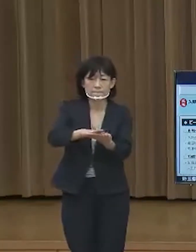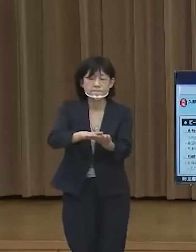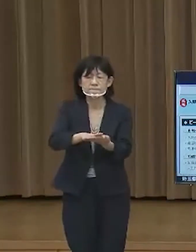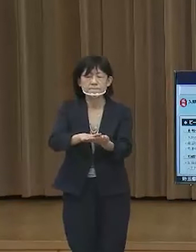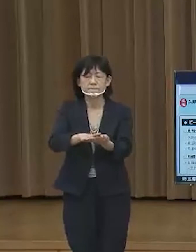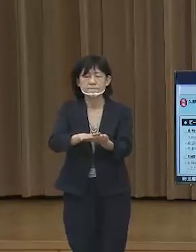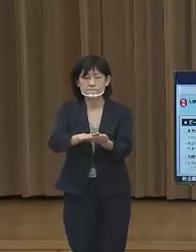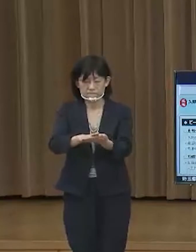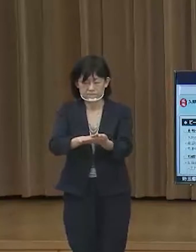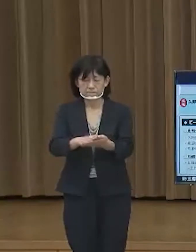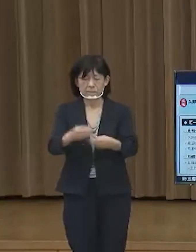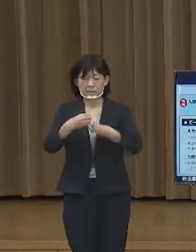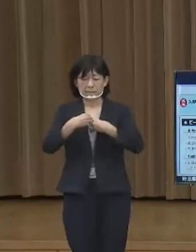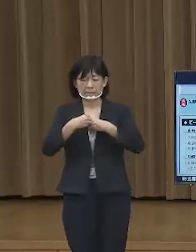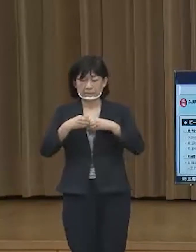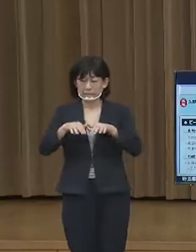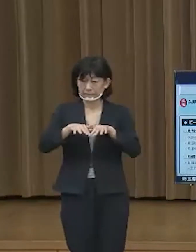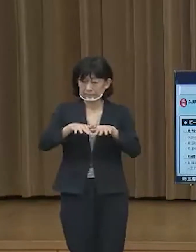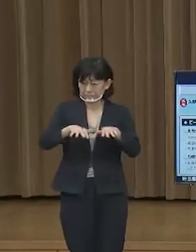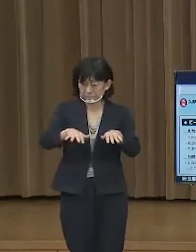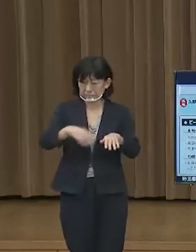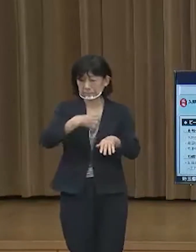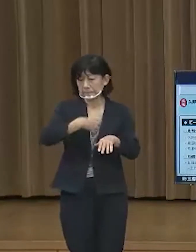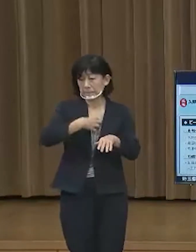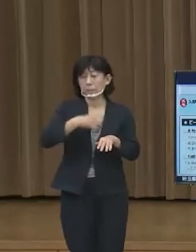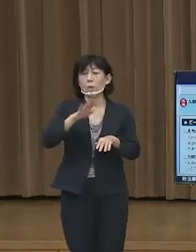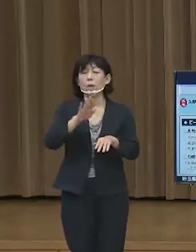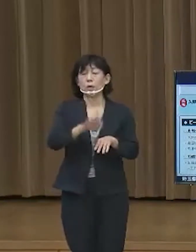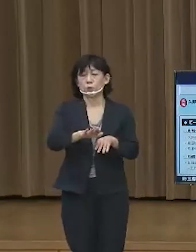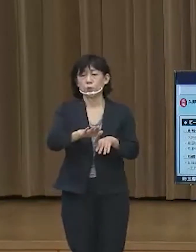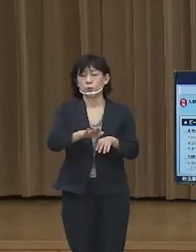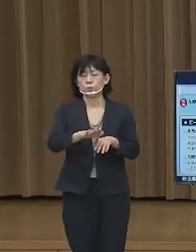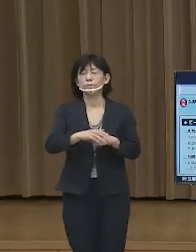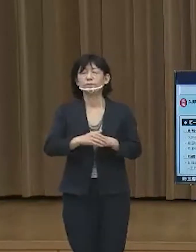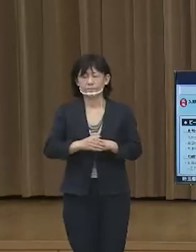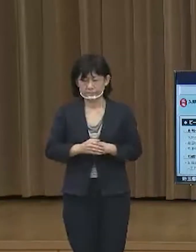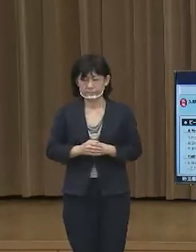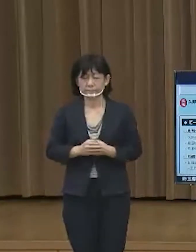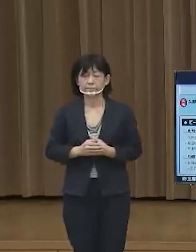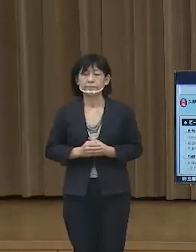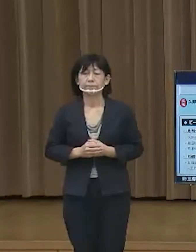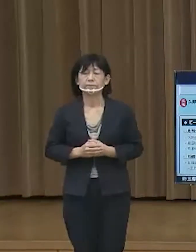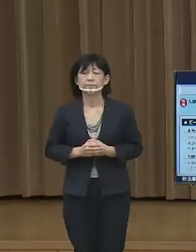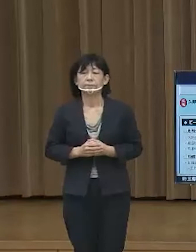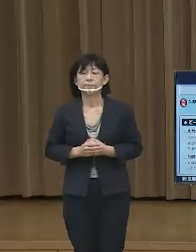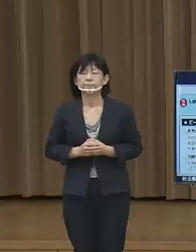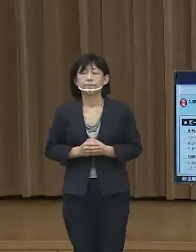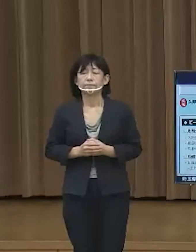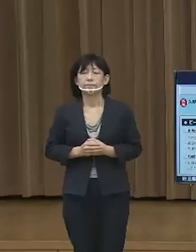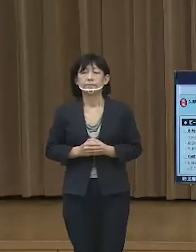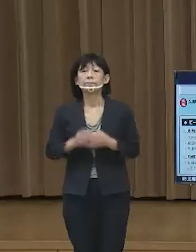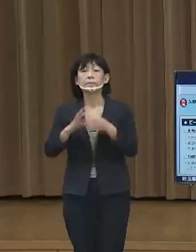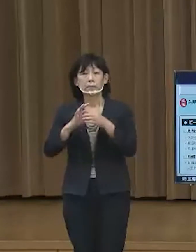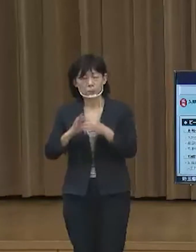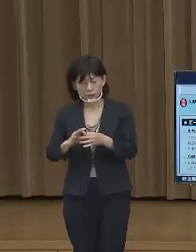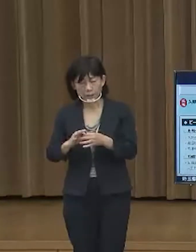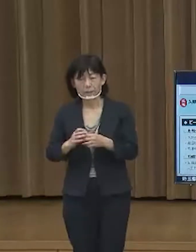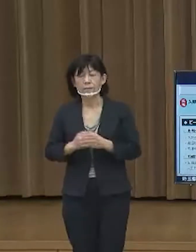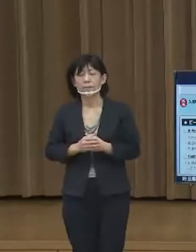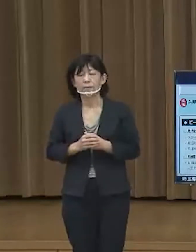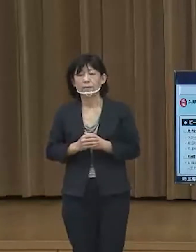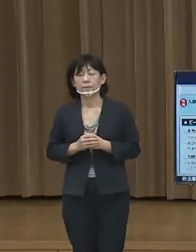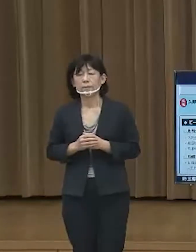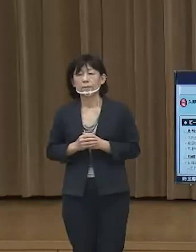、もちろんこれまでの手法でも頑張りますけれども、それだけではなかなかうまくいかないということになります。そこでそのためには